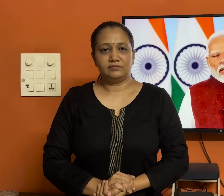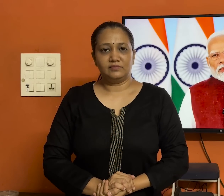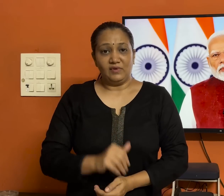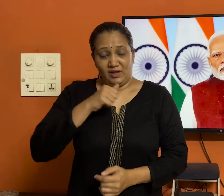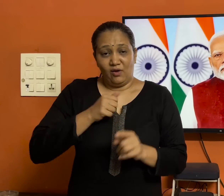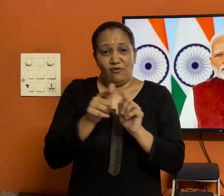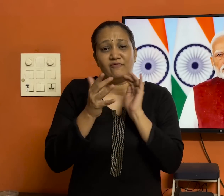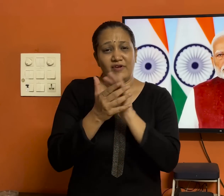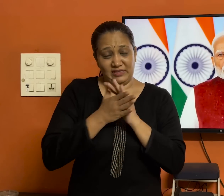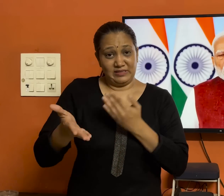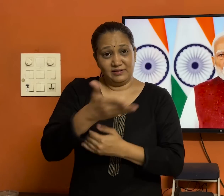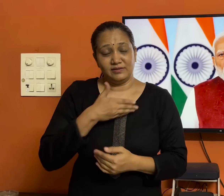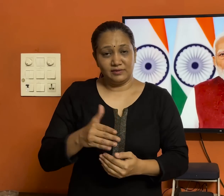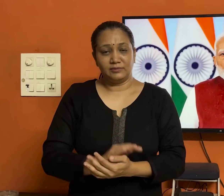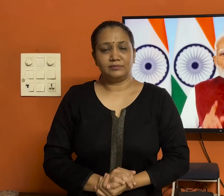साथियों,